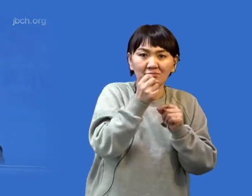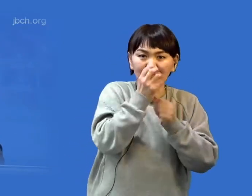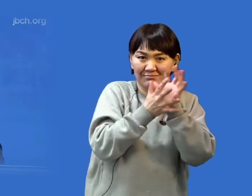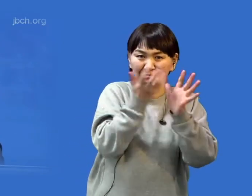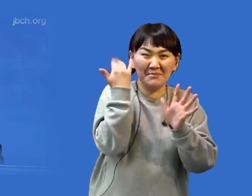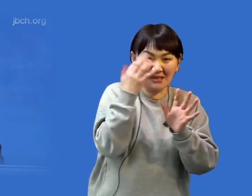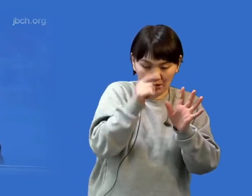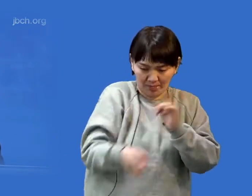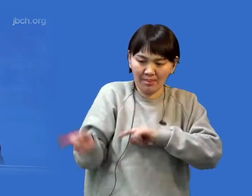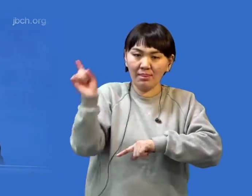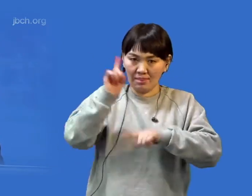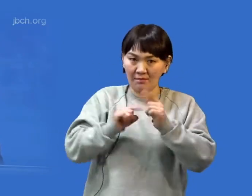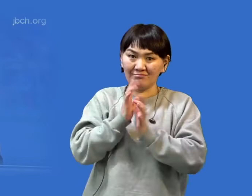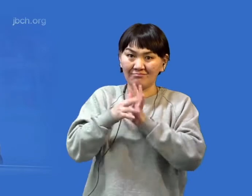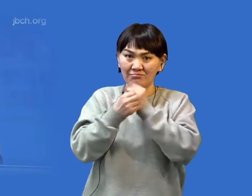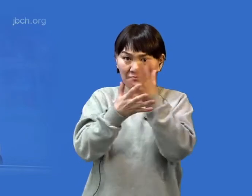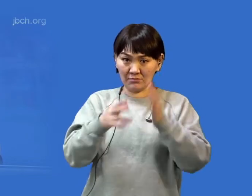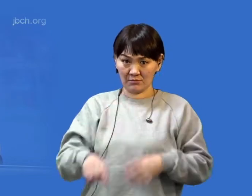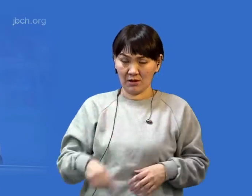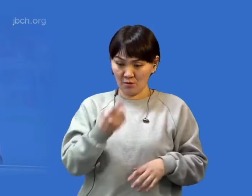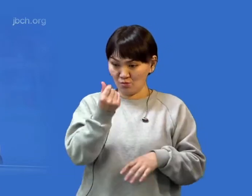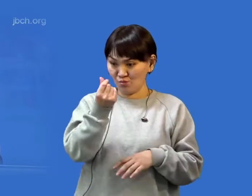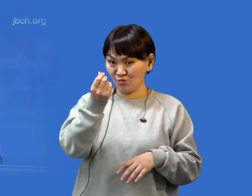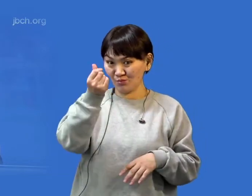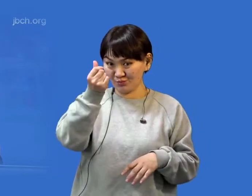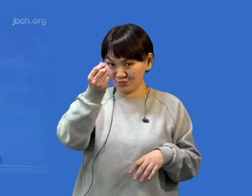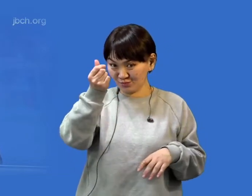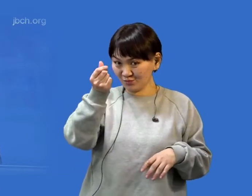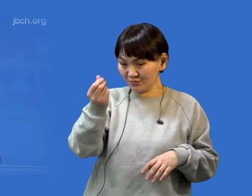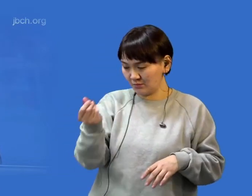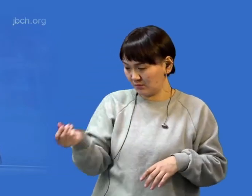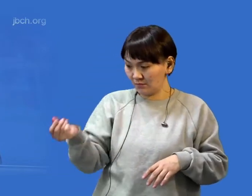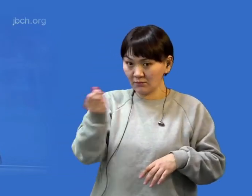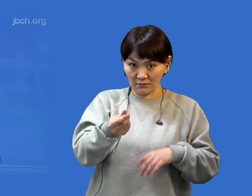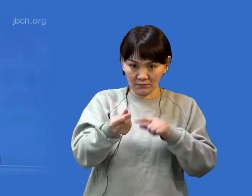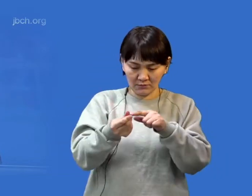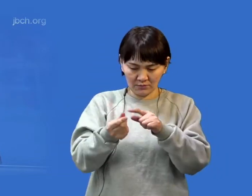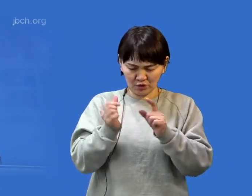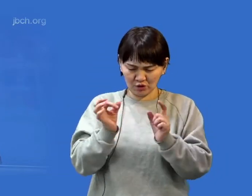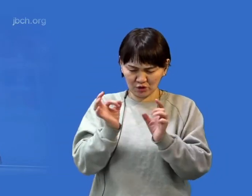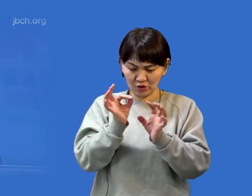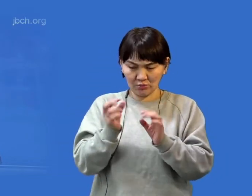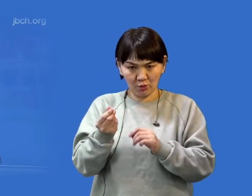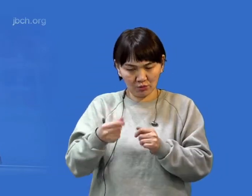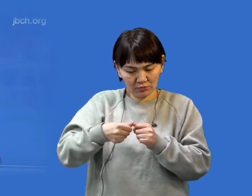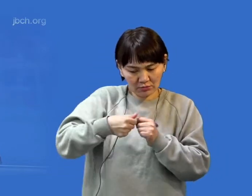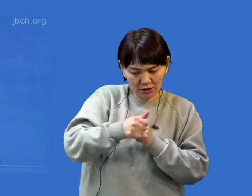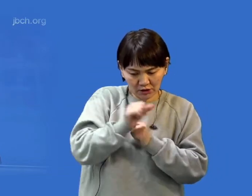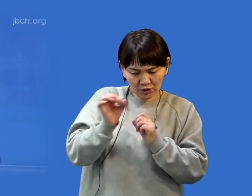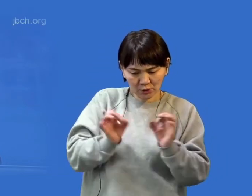итгэгч хүн эд хөрөнгөн дээр өөрийгөө захирна гэдэг нь маш чухал асуудал болж байна.